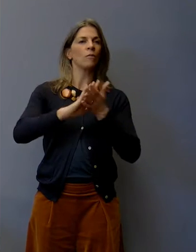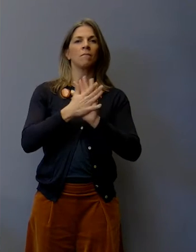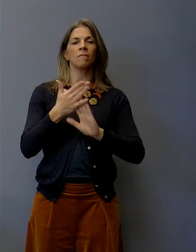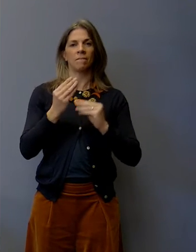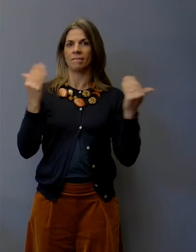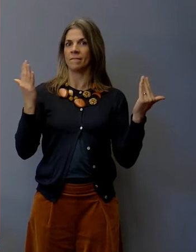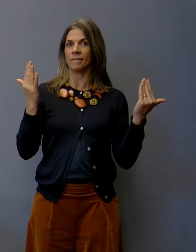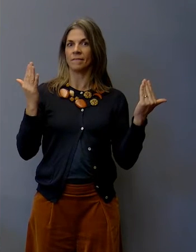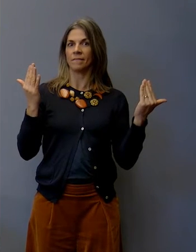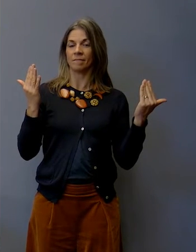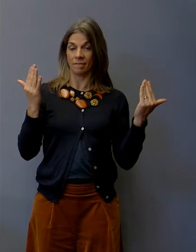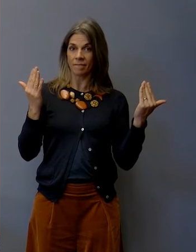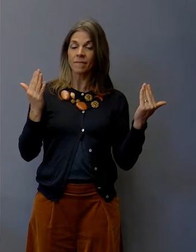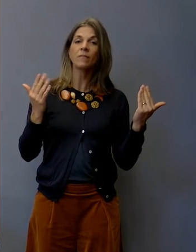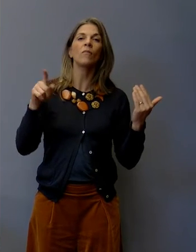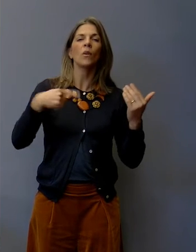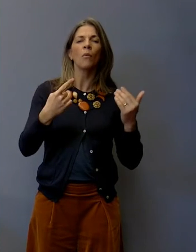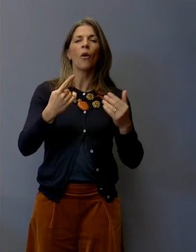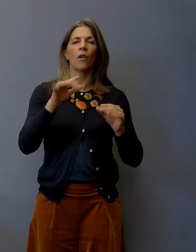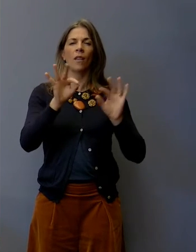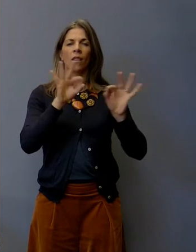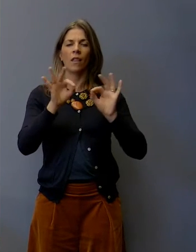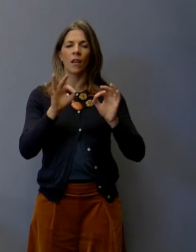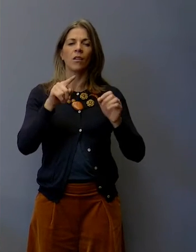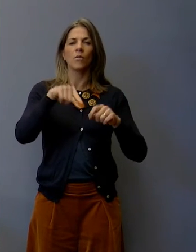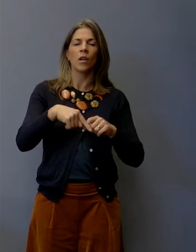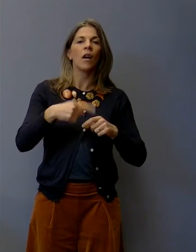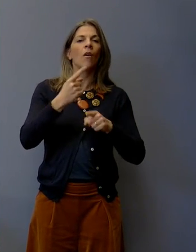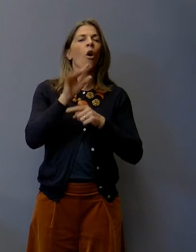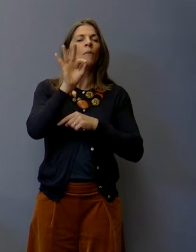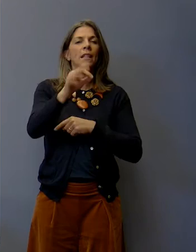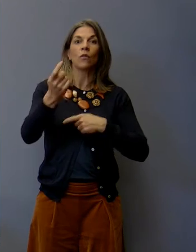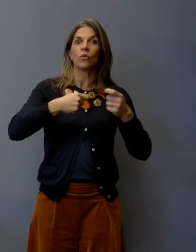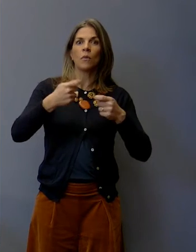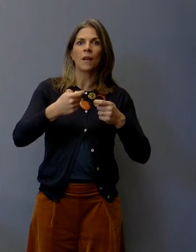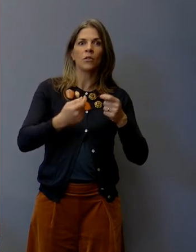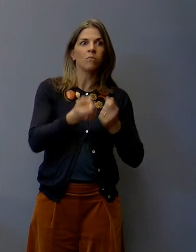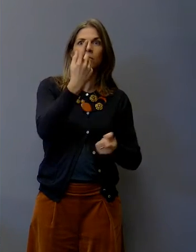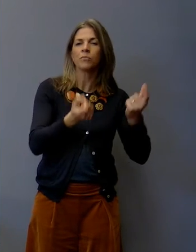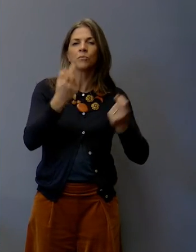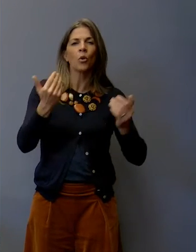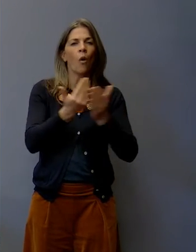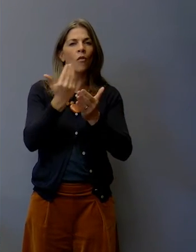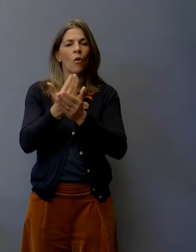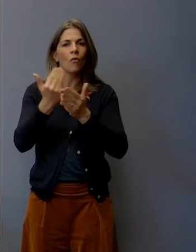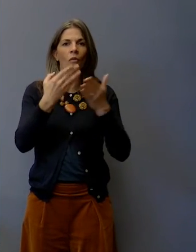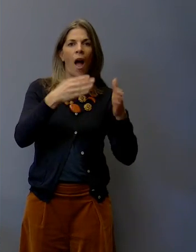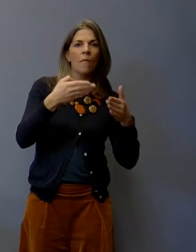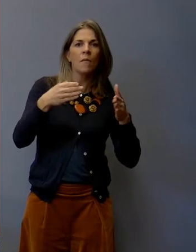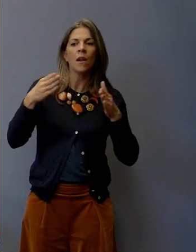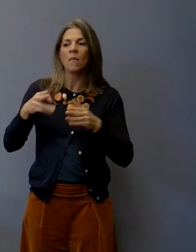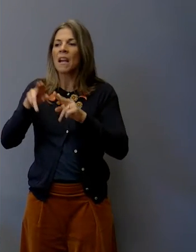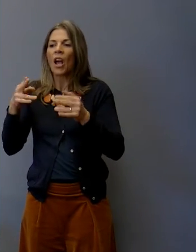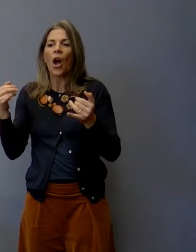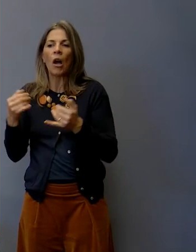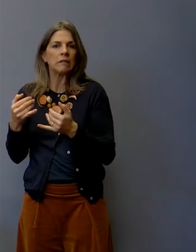scelte ordite per farsi dimenticare l'aumento dei supermercati a danno dei piccoli negozi trasferendo nel centro storico dinamiche che